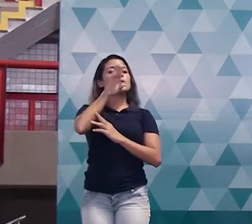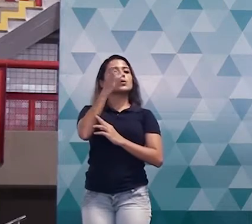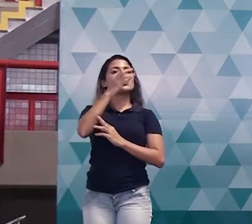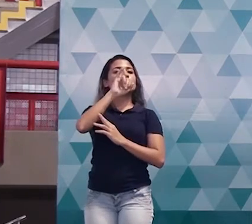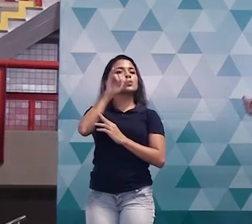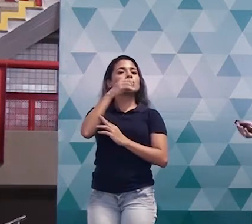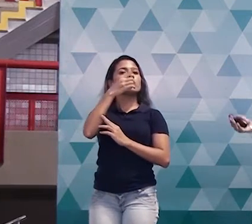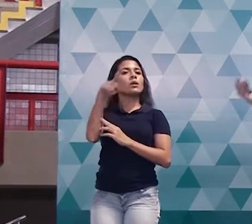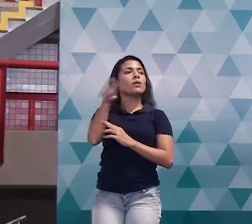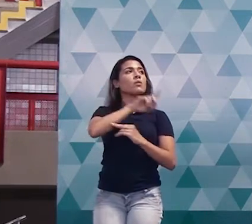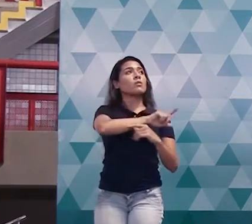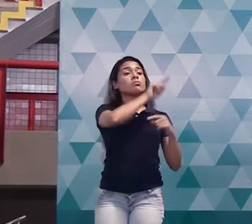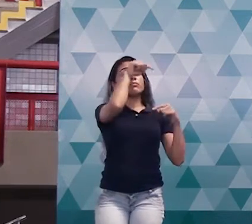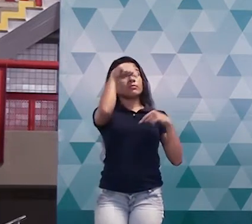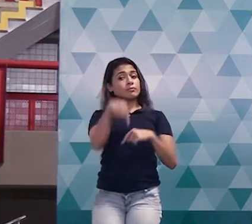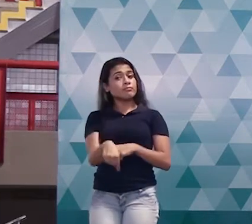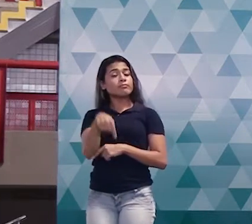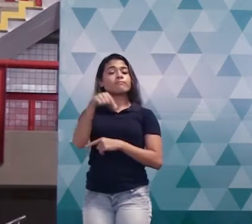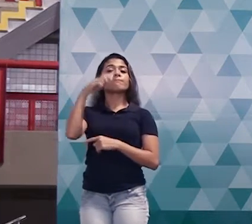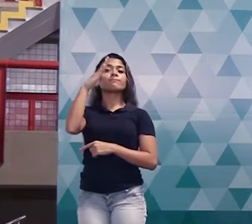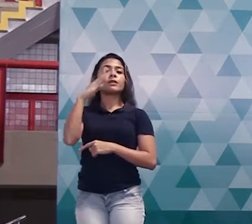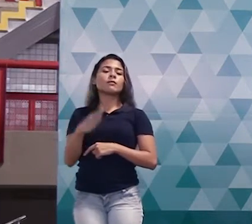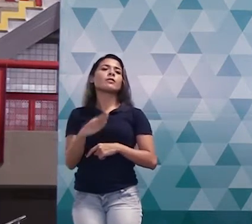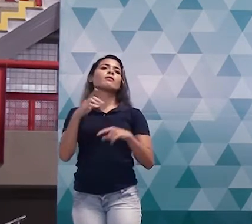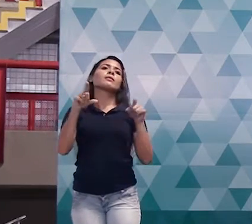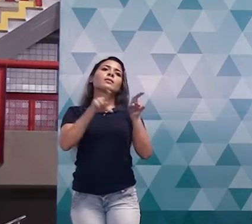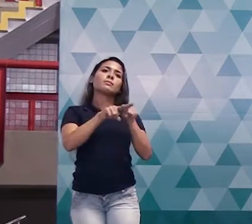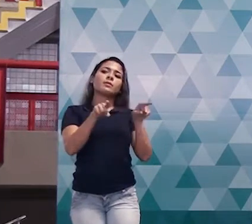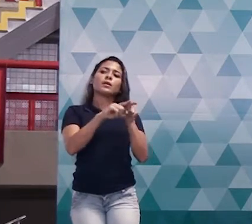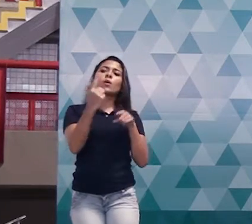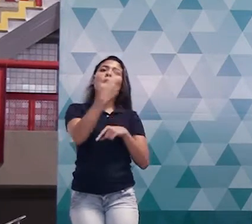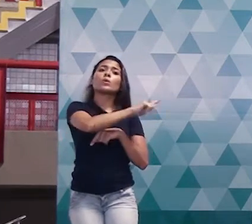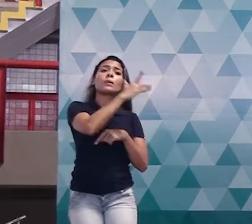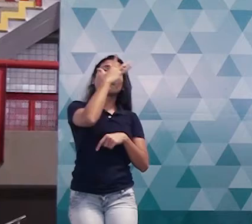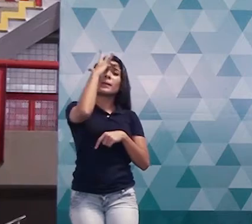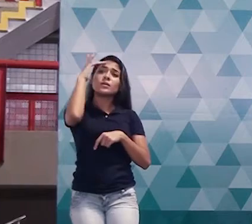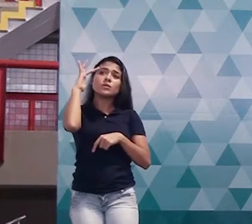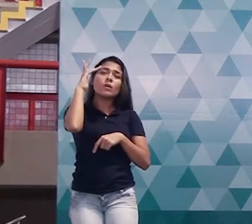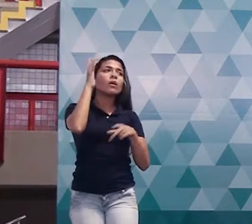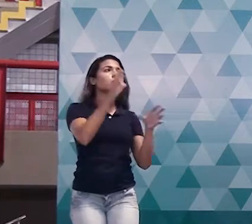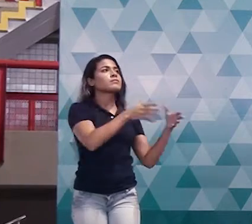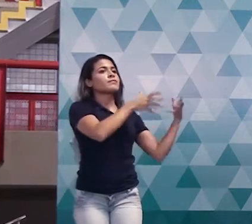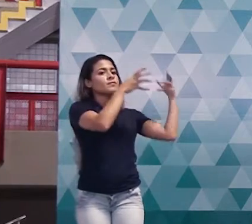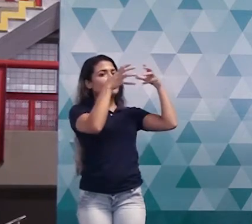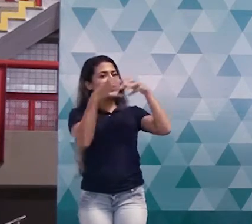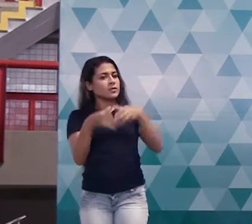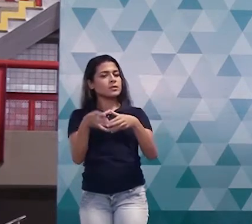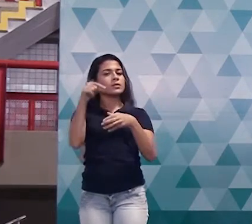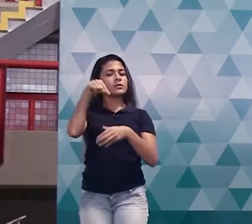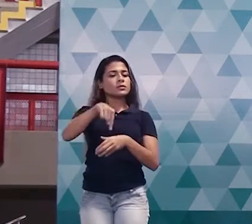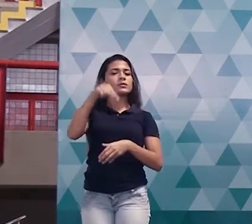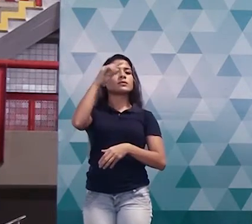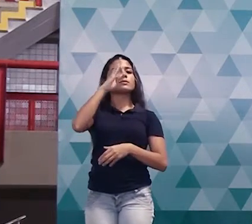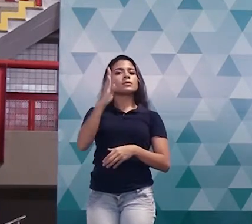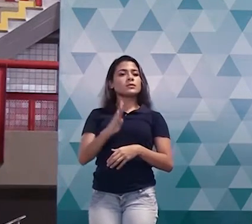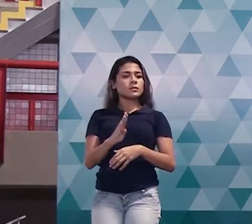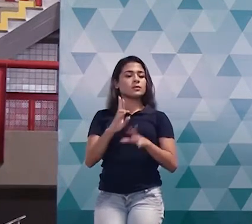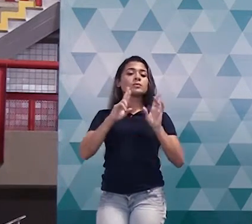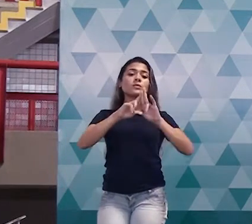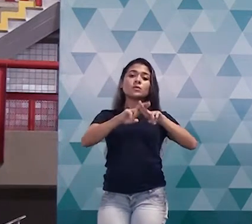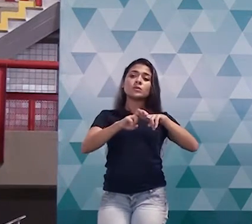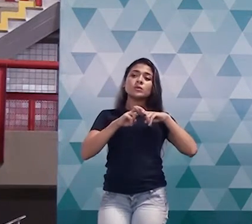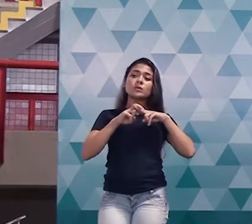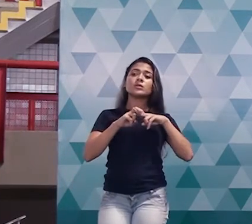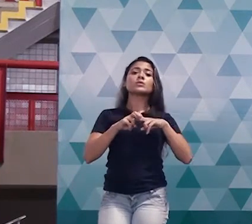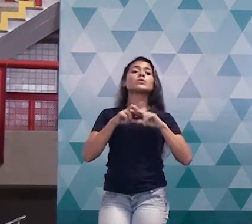corte portuguesa, praticamente 5.000 pessoas vieram para cá, fugindo das tropas napoleônicas. Então, ou Dom João governava para a elite,